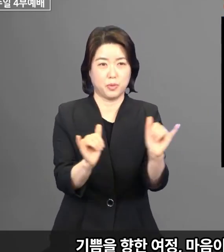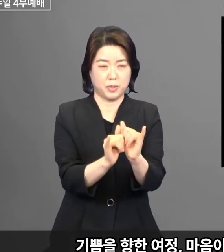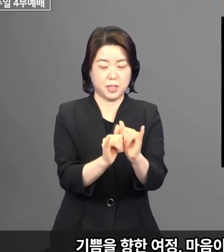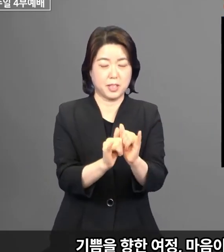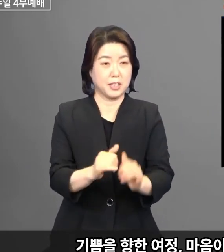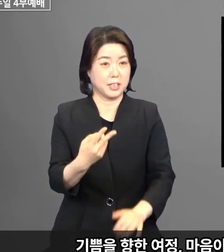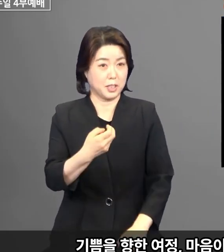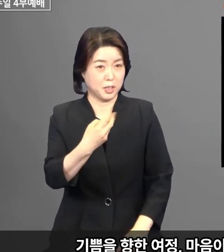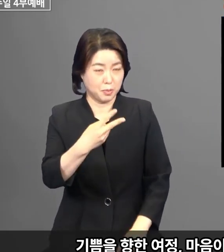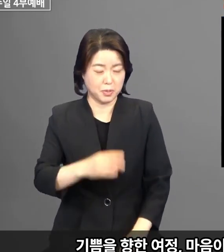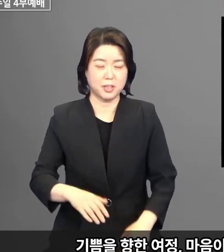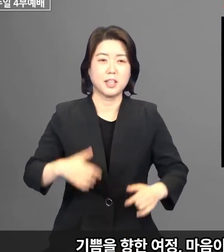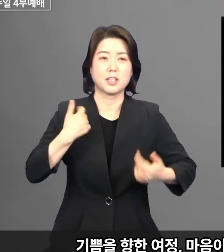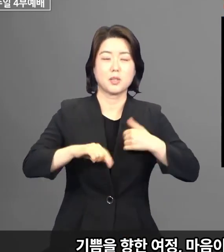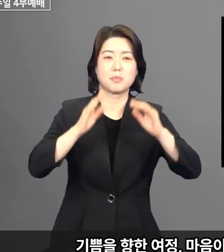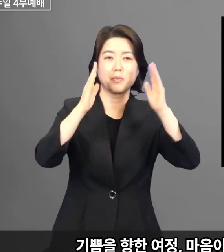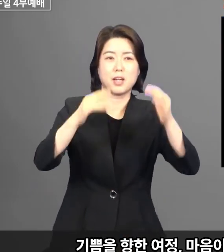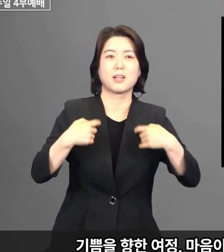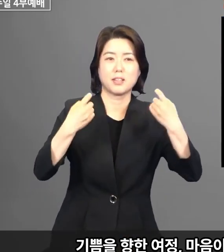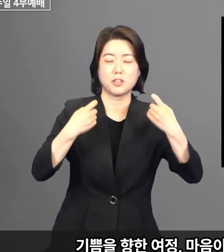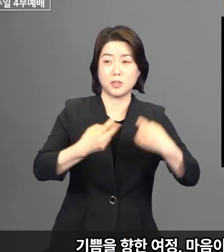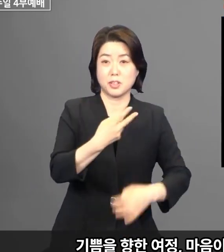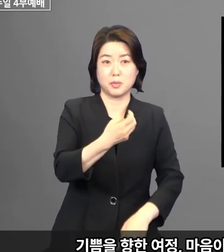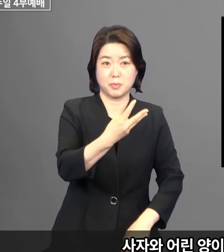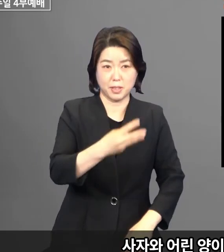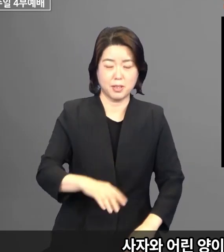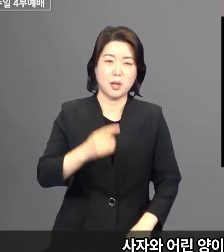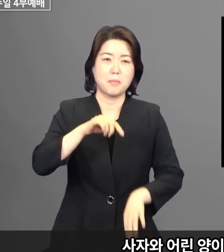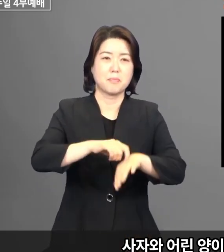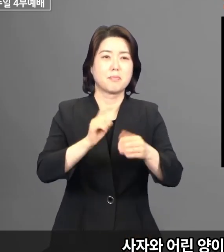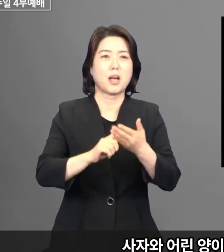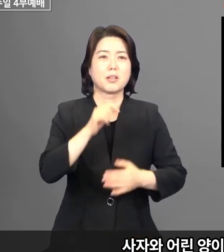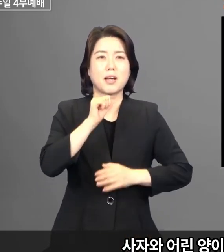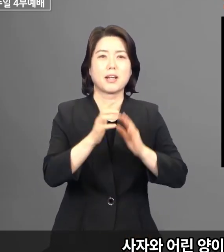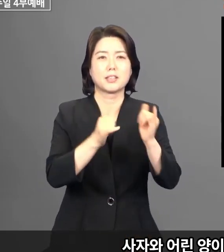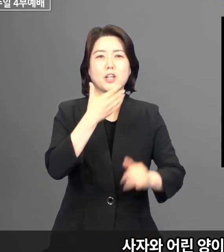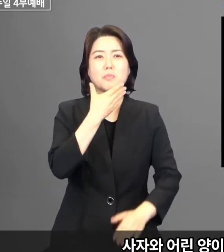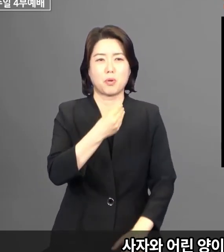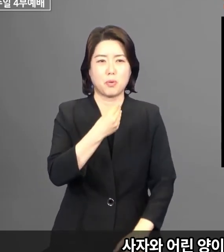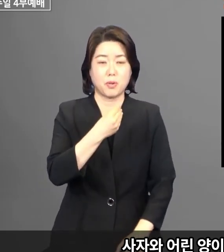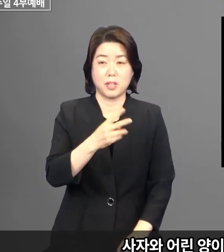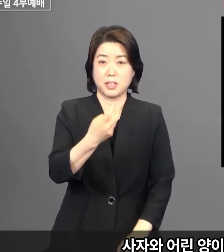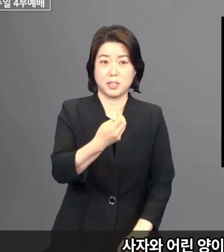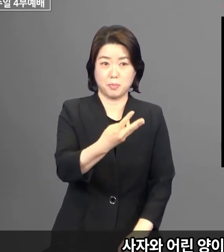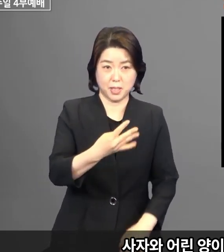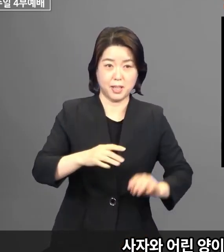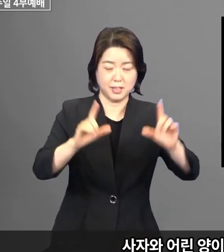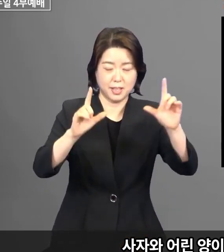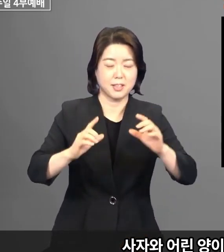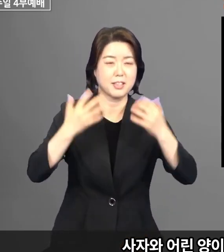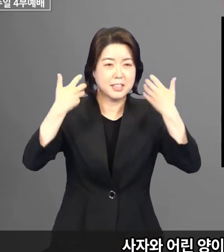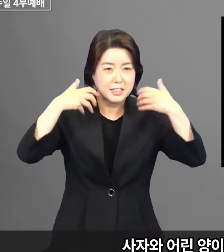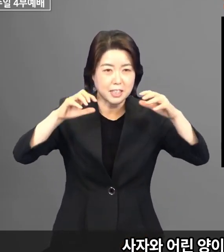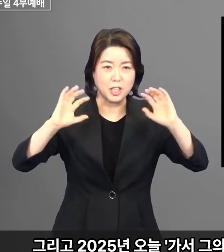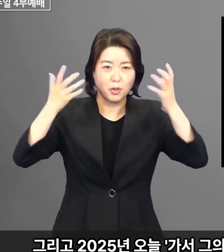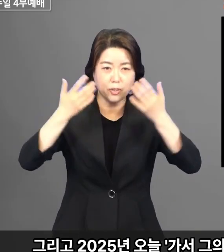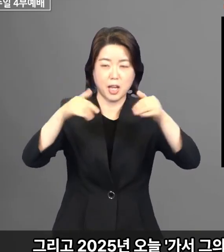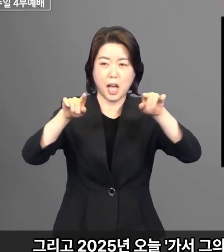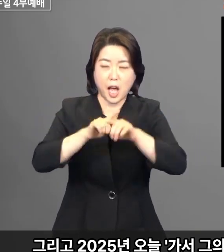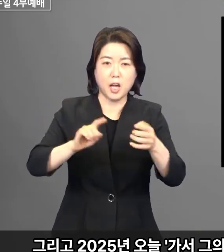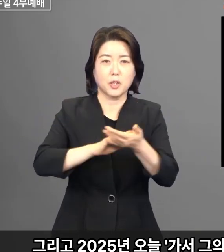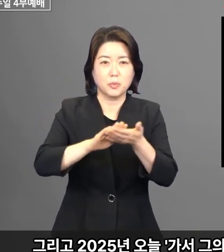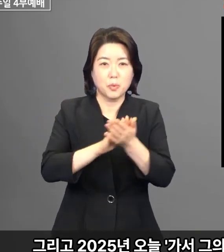여정, 마음이 가난한 자는 복이 있나니, 사자와 어린 양이 함께 뛰노는 나라,